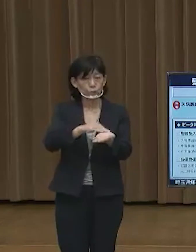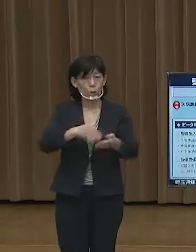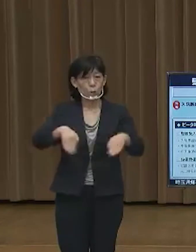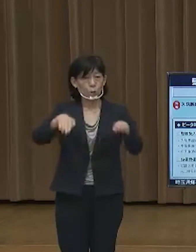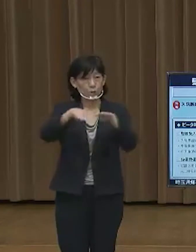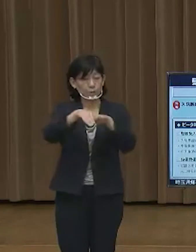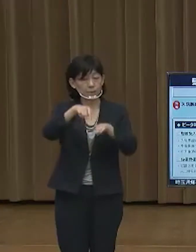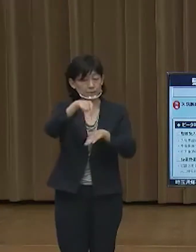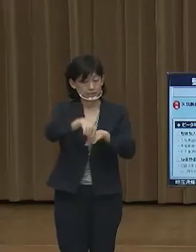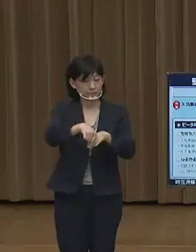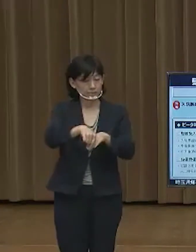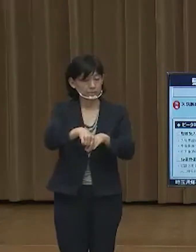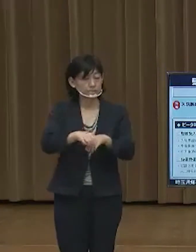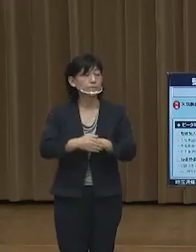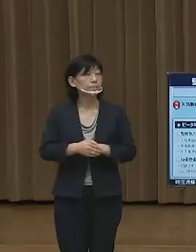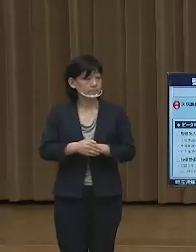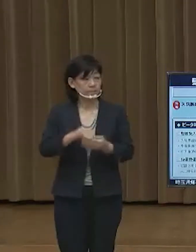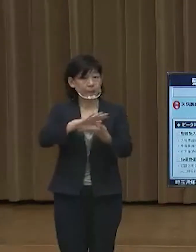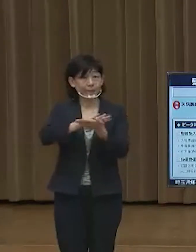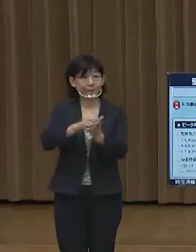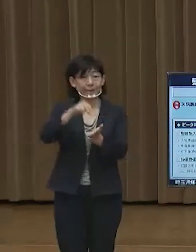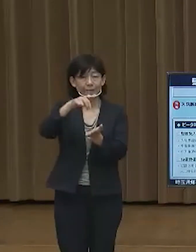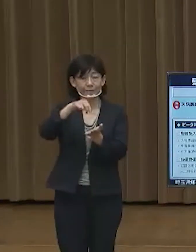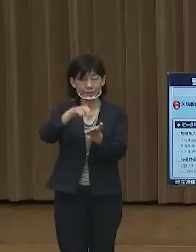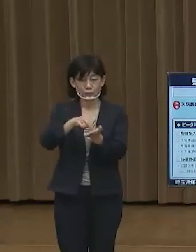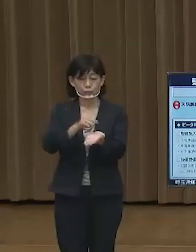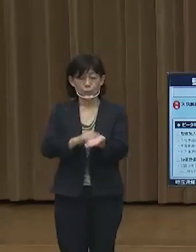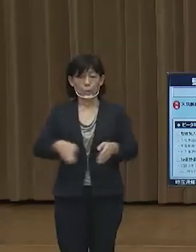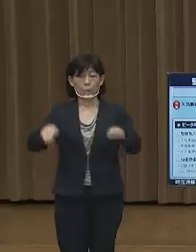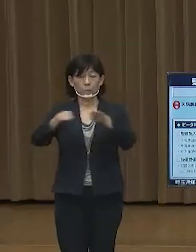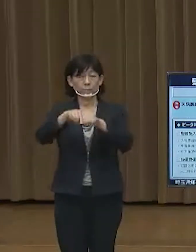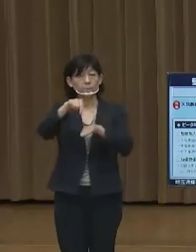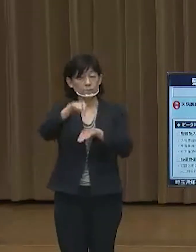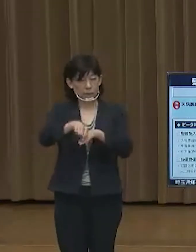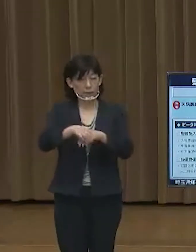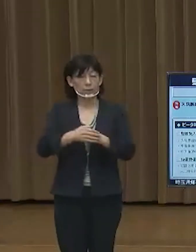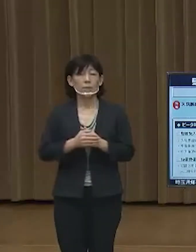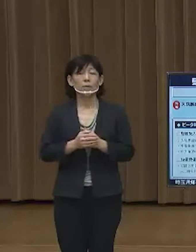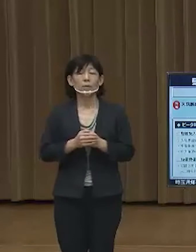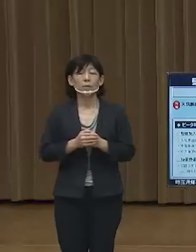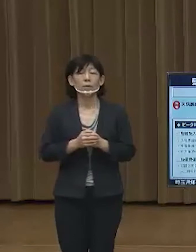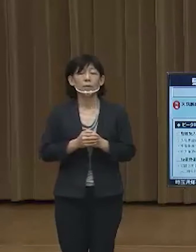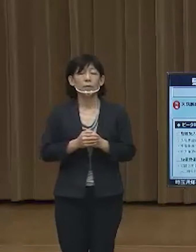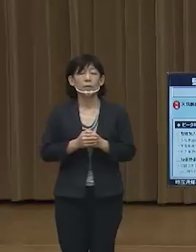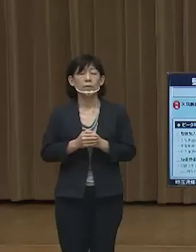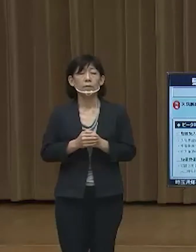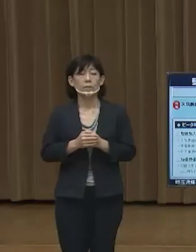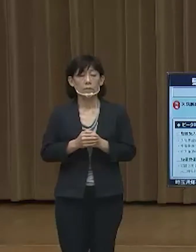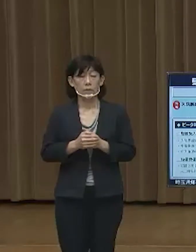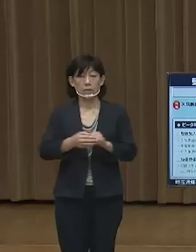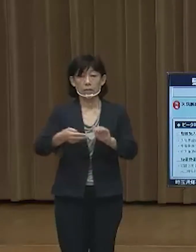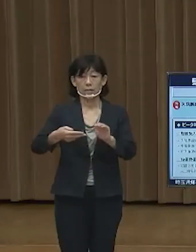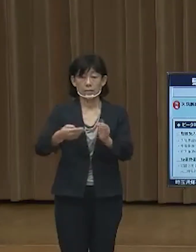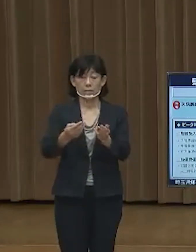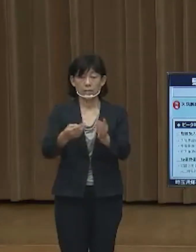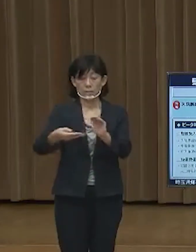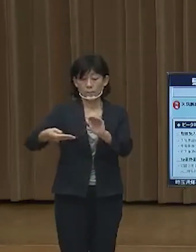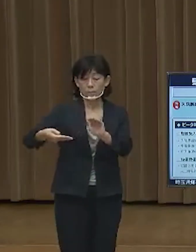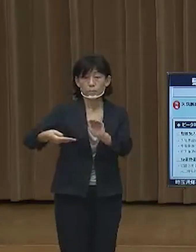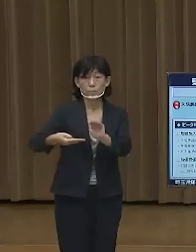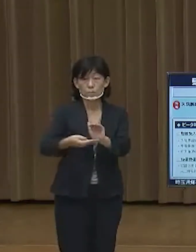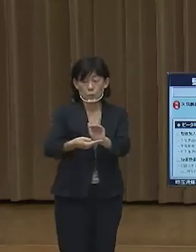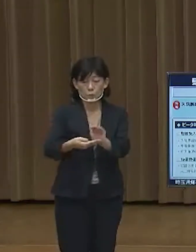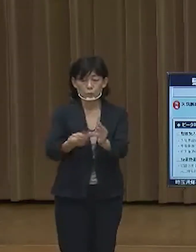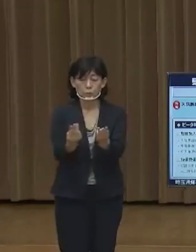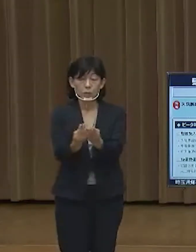県立病院のです。失礼しました。県立病院については、すでに 病床の繰り出し方というんでしょう